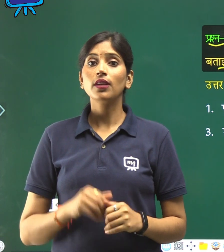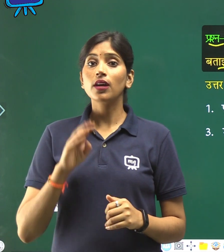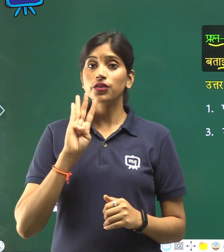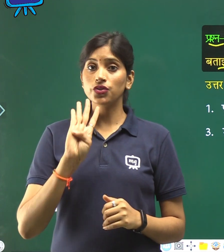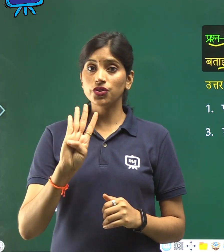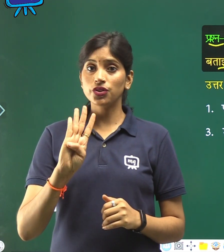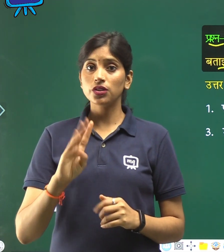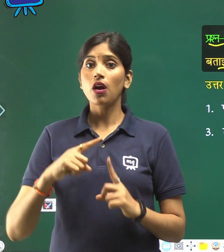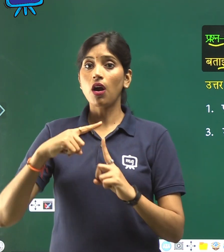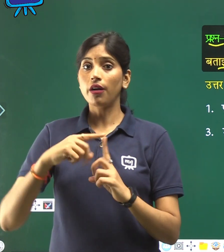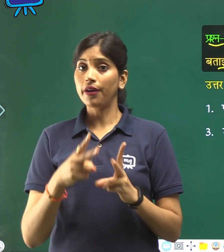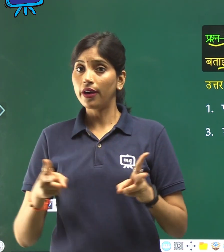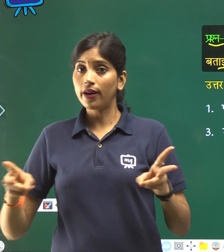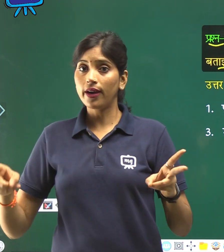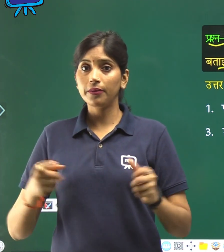चार प्रकार की